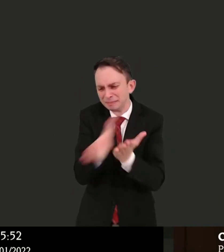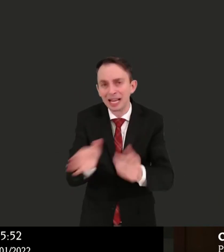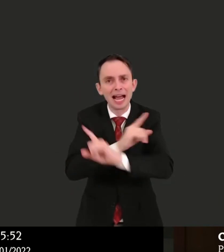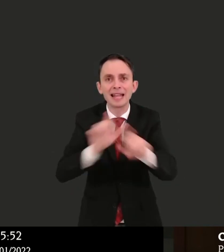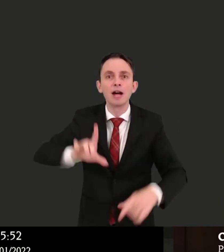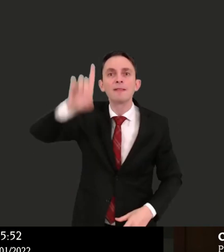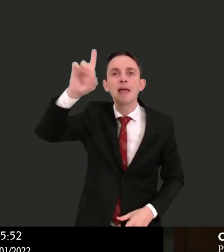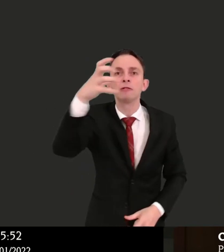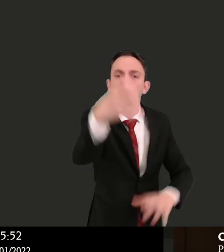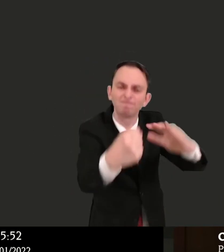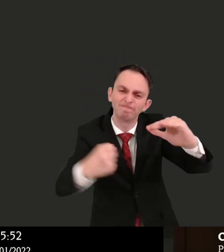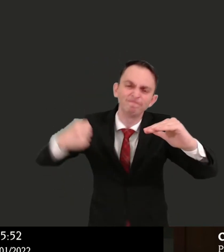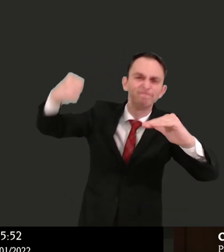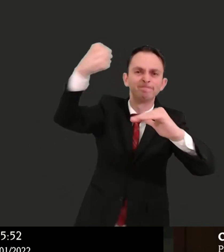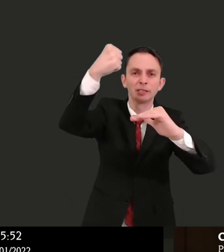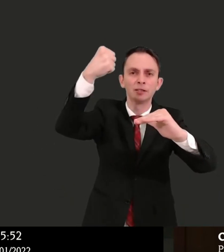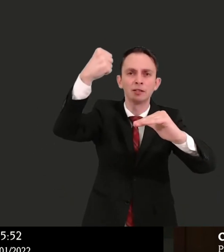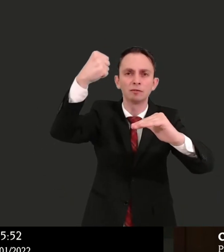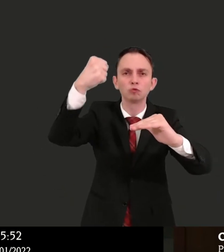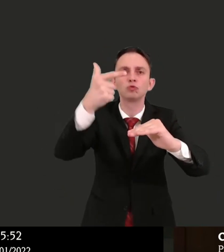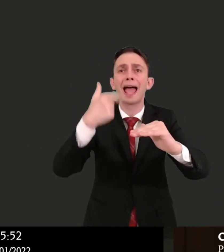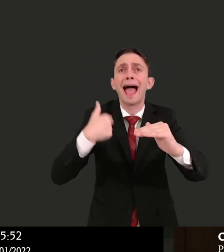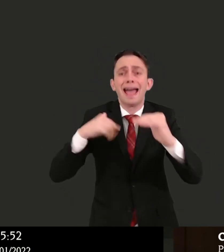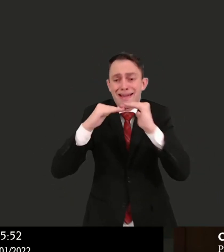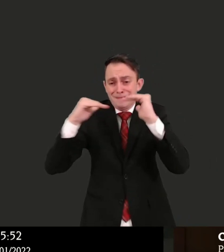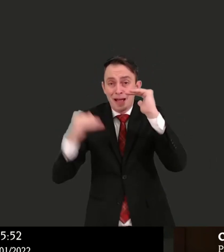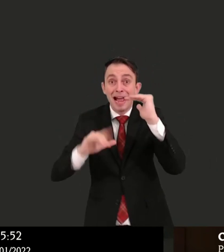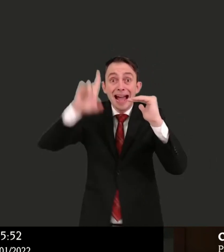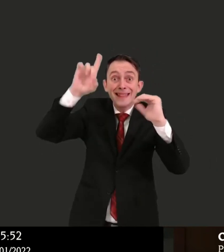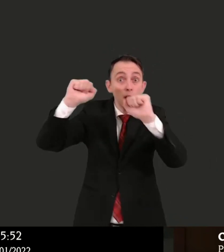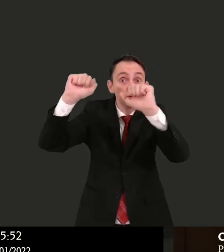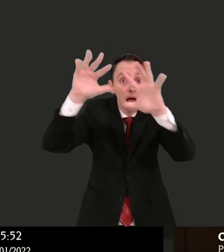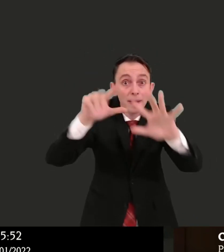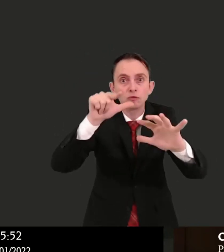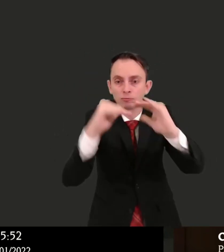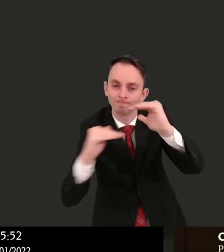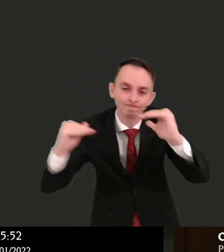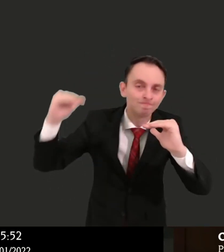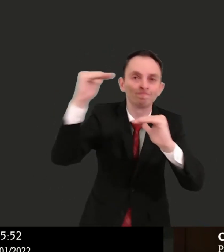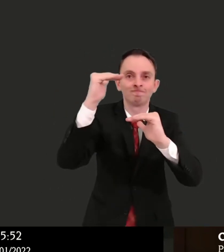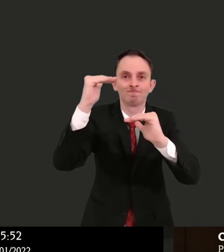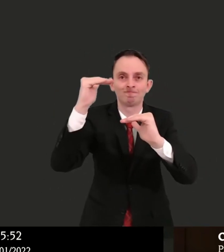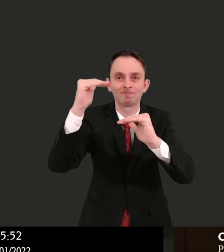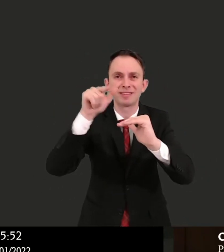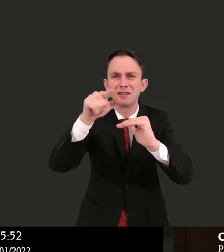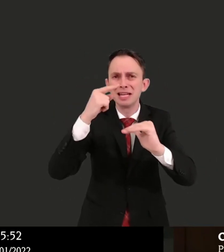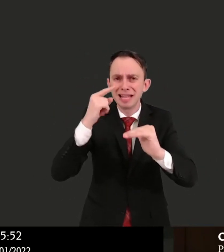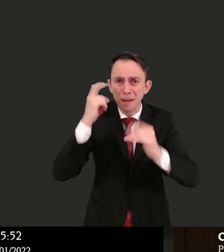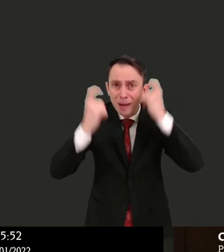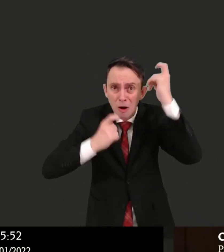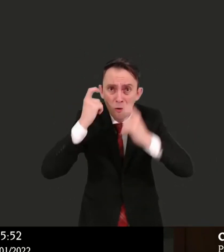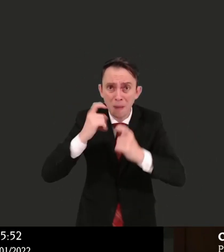sua luz. Não tem ninguém amaldiçoado quando Cristo te abençoou. E você está com medo da